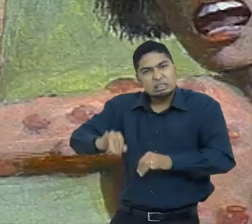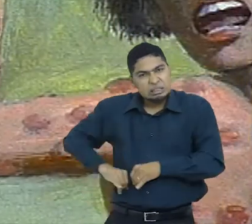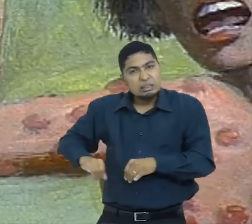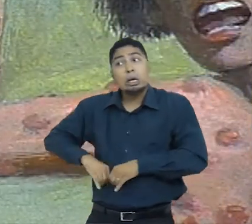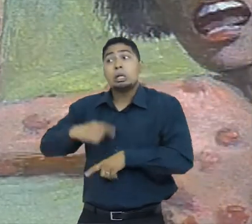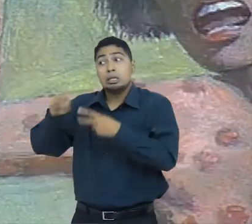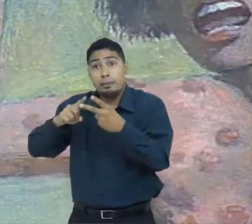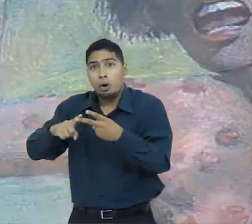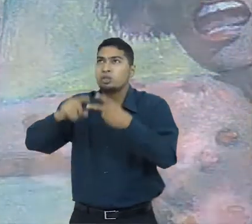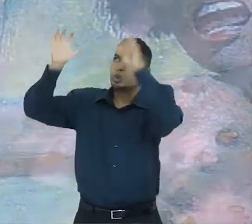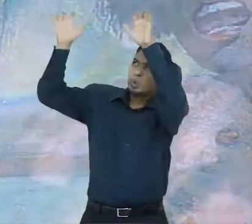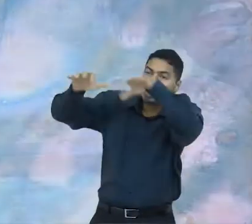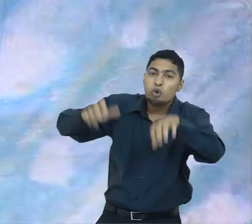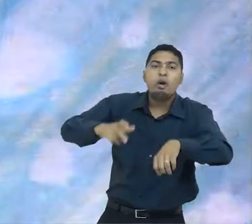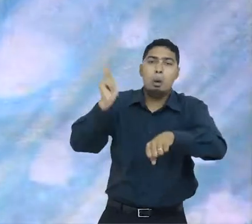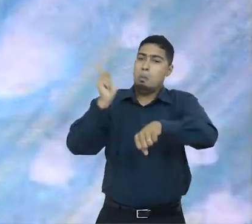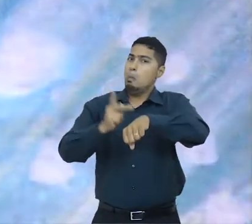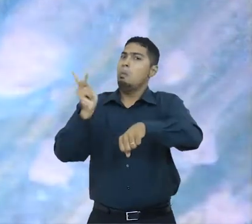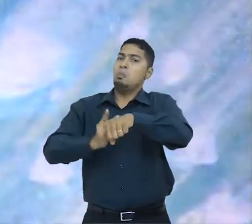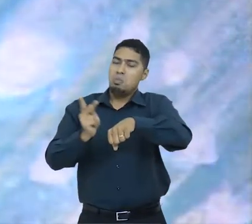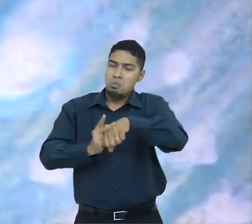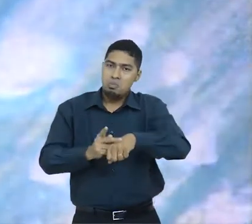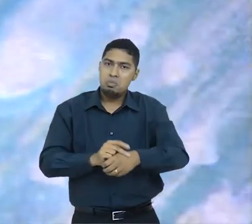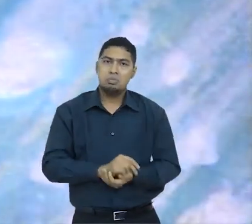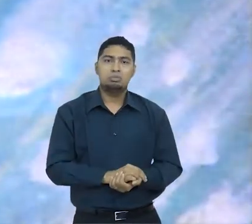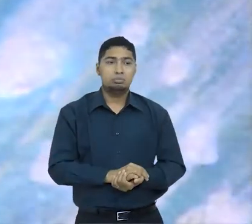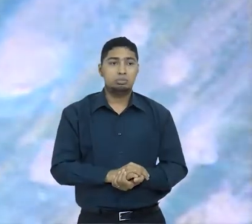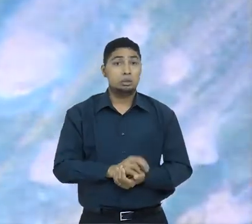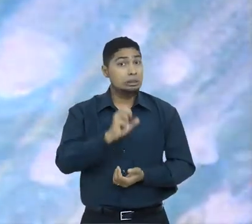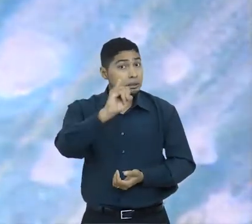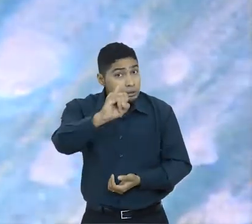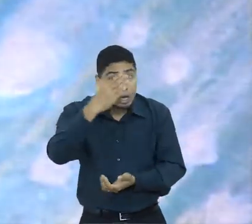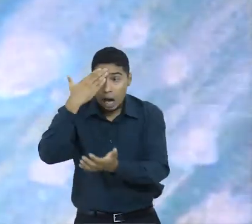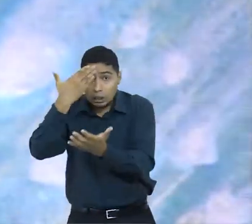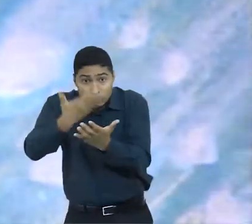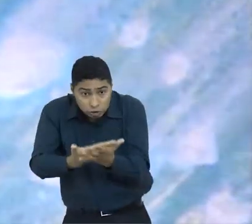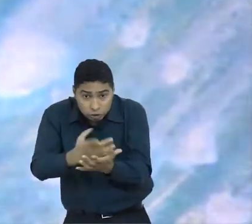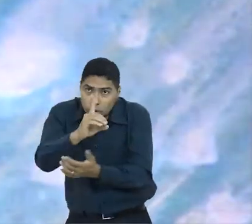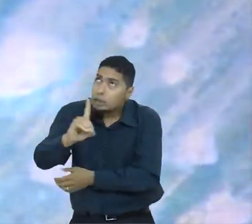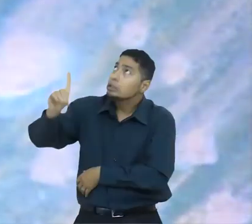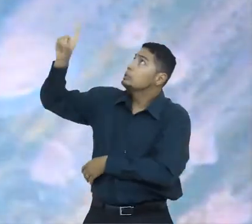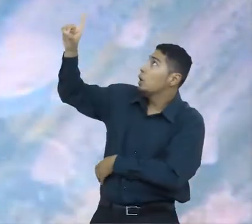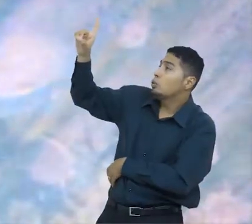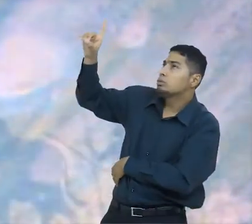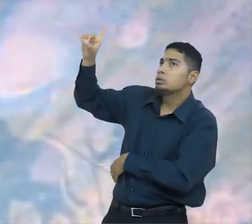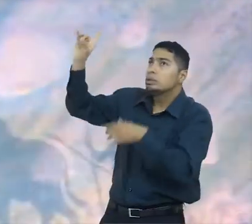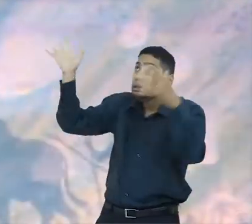Depois o Senhor avisou que iria fazer chover pedras sobre o Egito. Quem acreditou nas palavras de Deus escondeu